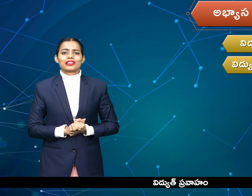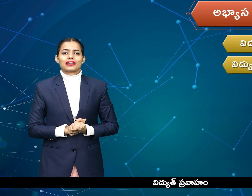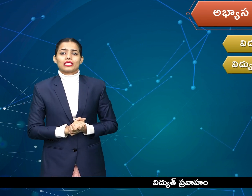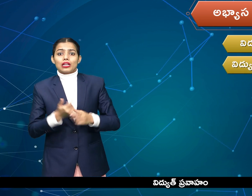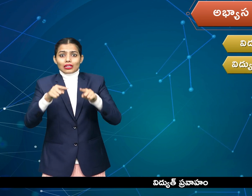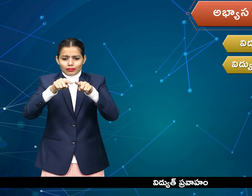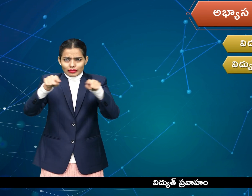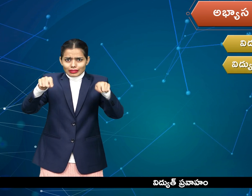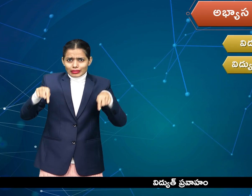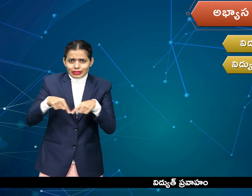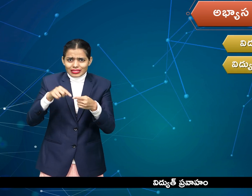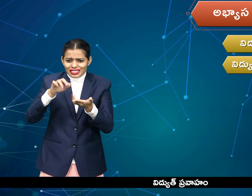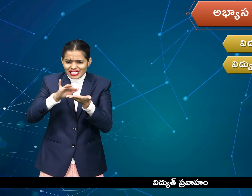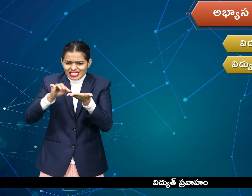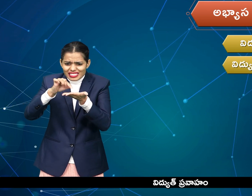విద్యుత్ ప్రవాహం,